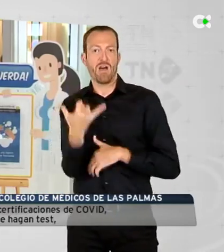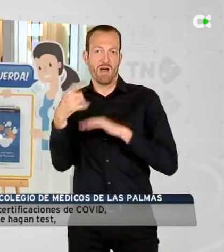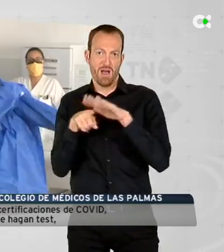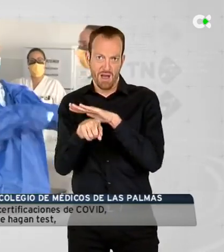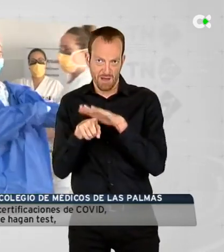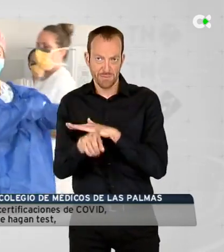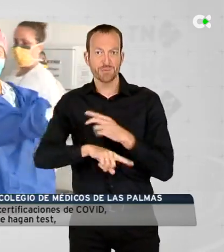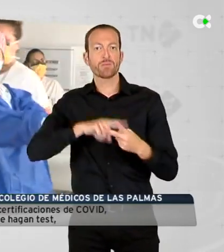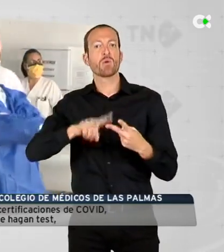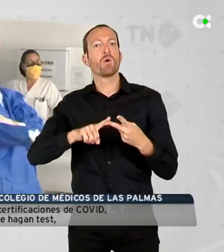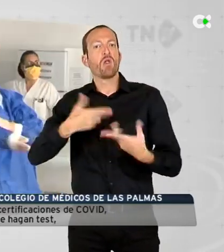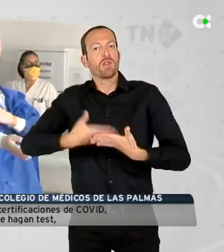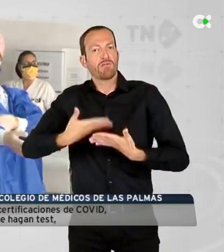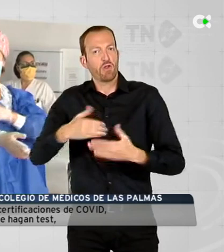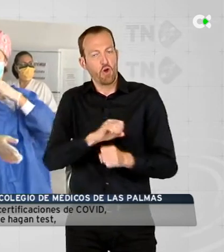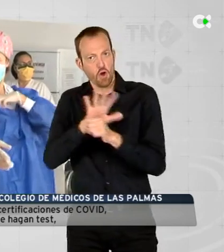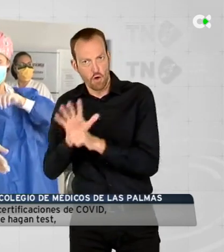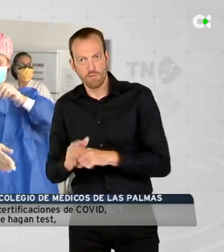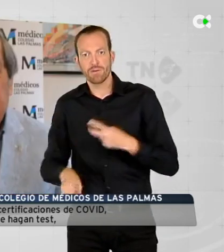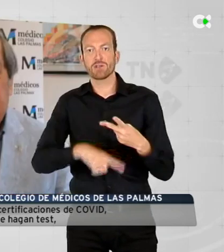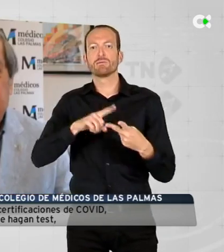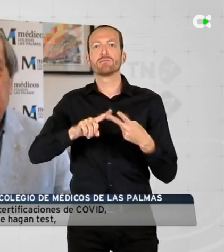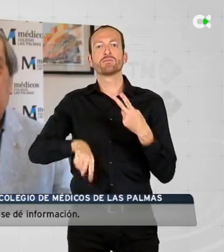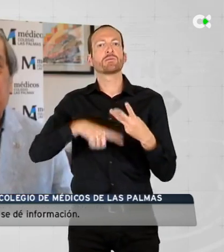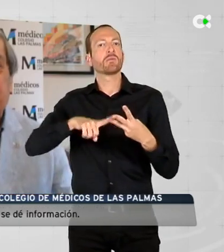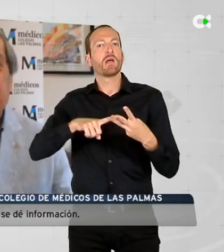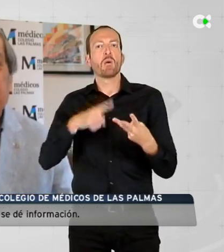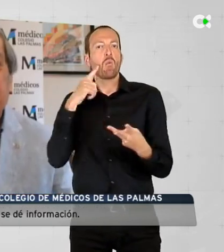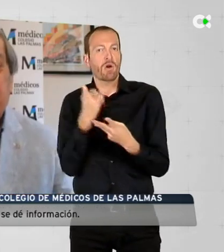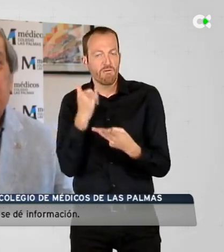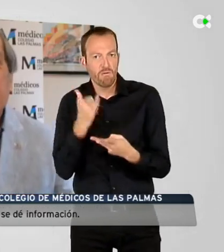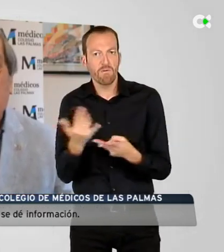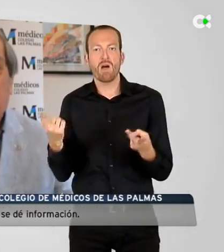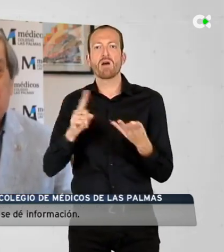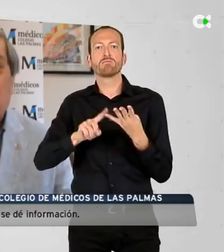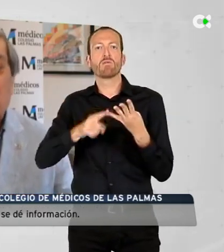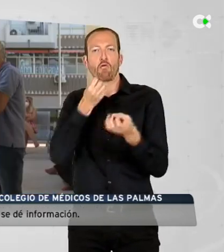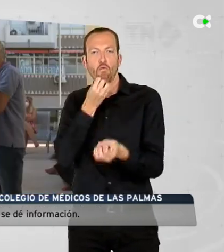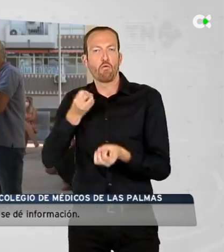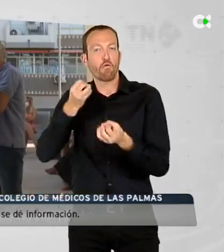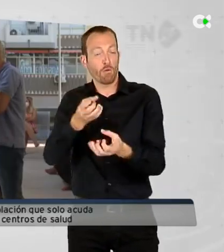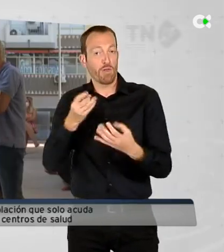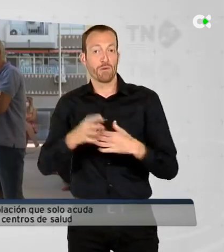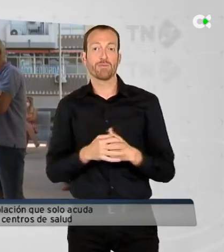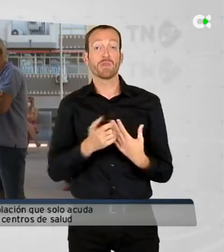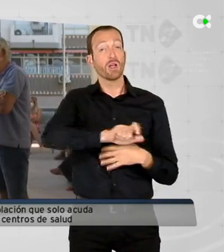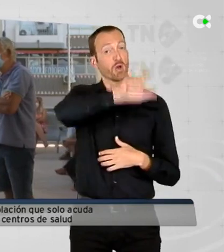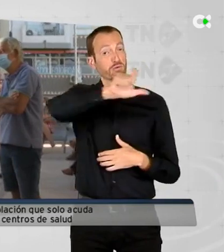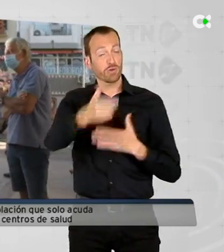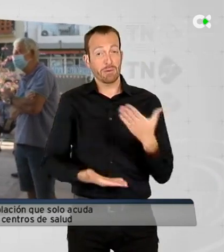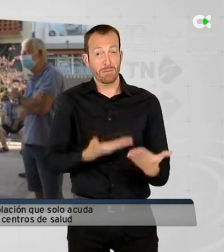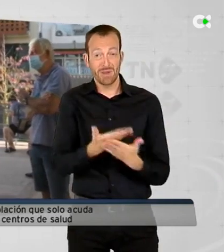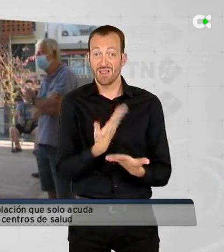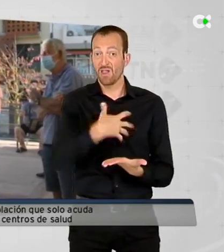certificaciones de COVID, se hagan test, donde se den información. Y a la población que solo